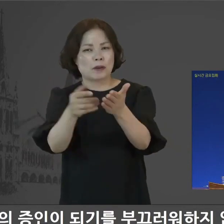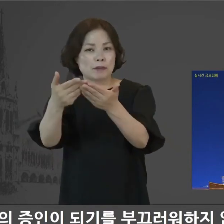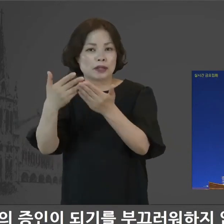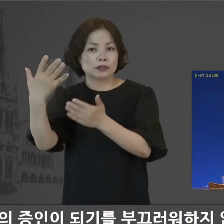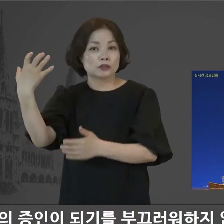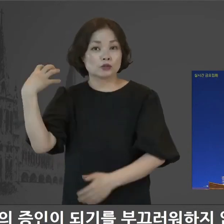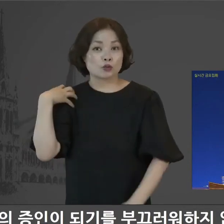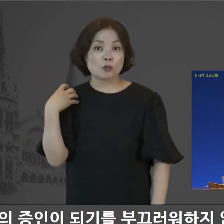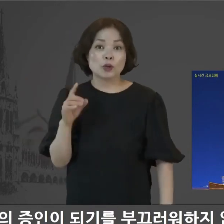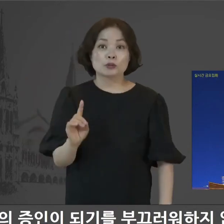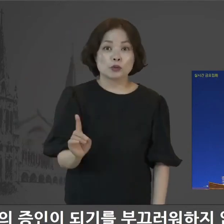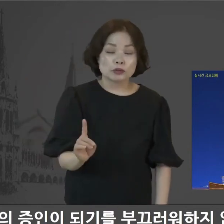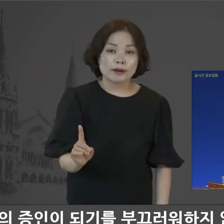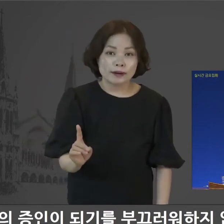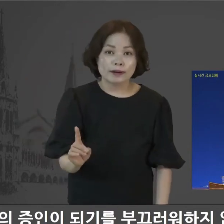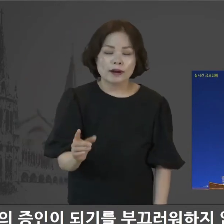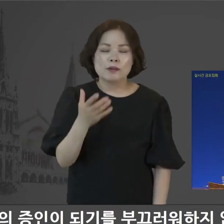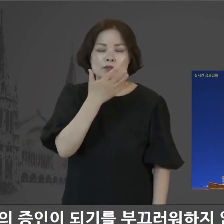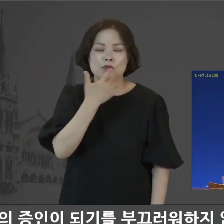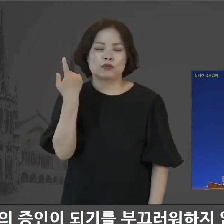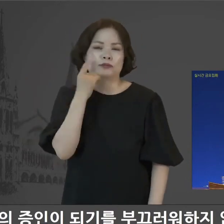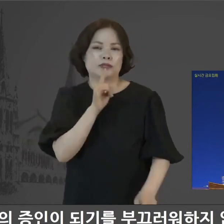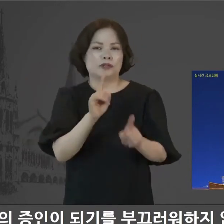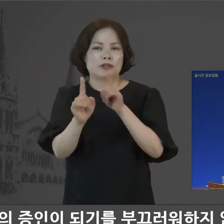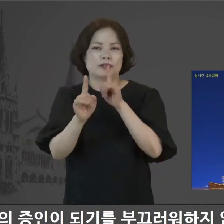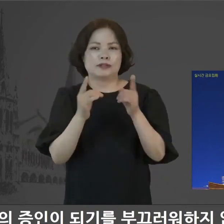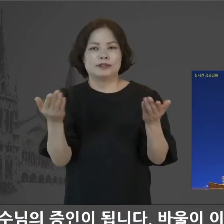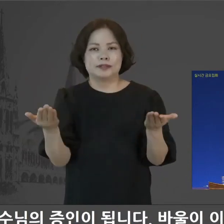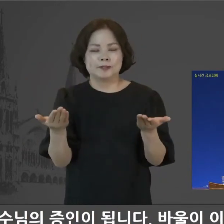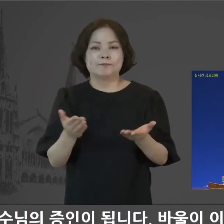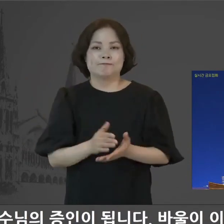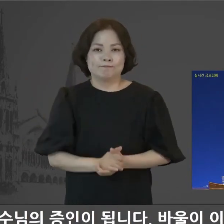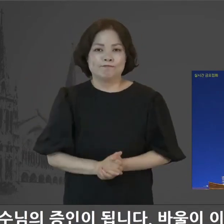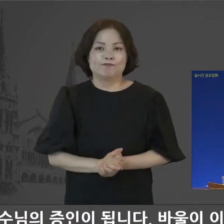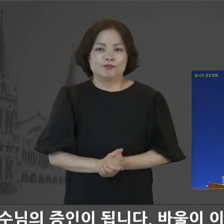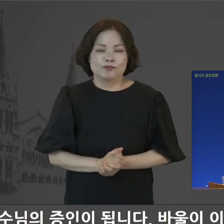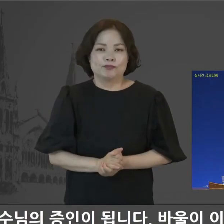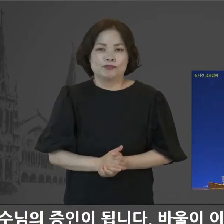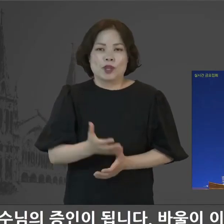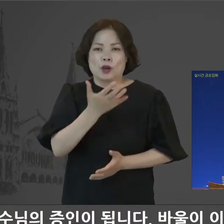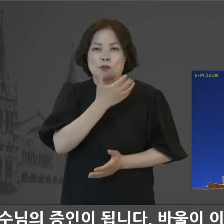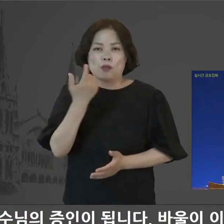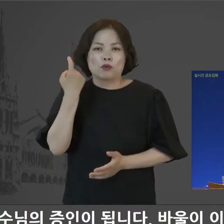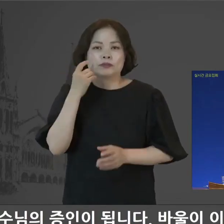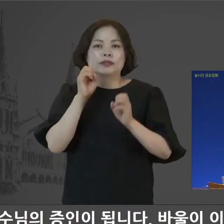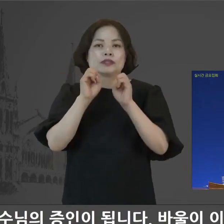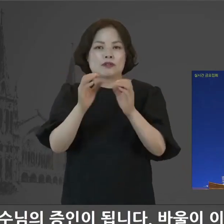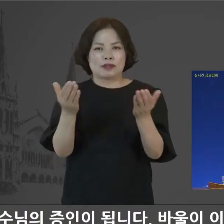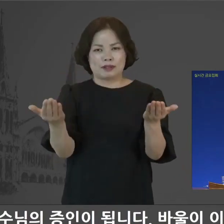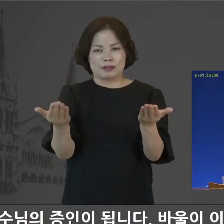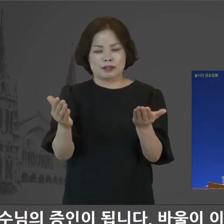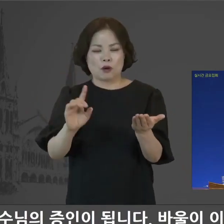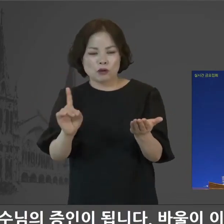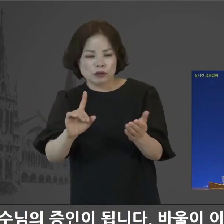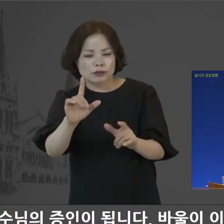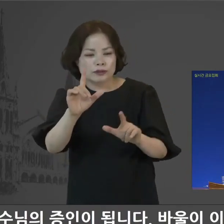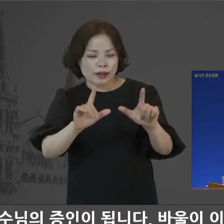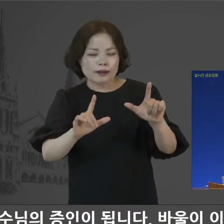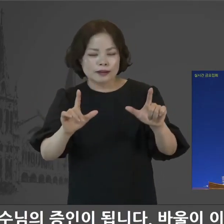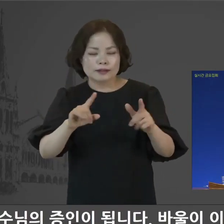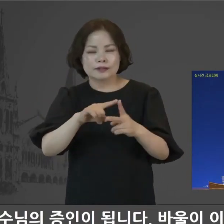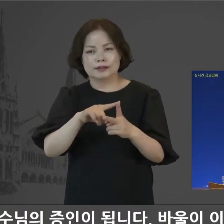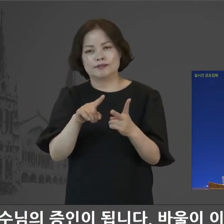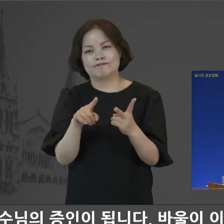소명이 뭐냐? 복음 증거하는 겁니다. 복음 증거하는 거죠. 어떠한 상황이